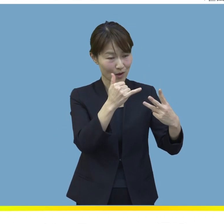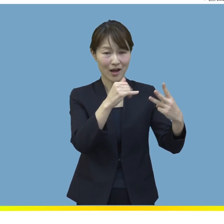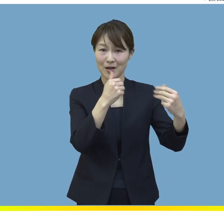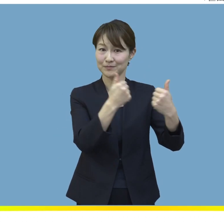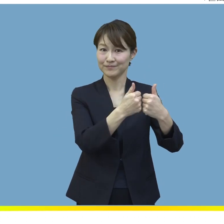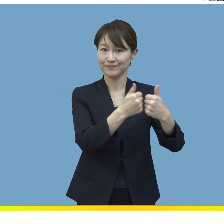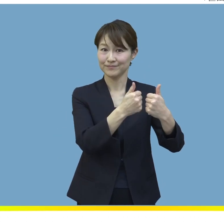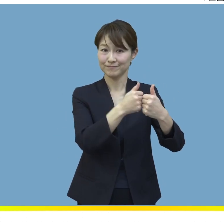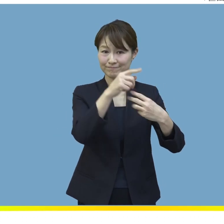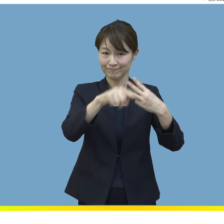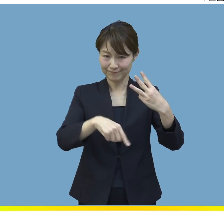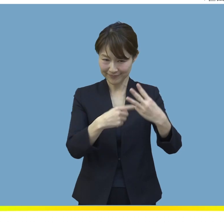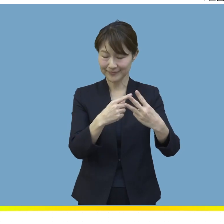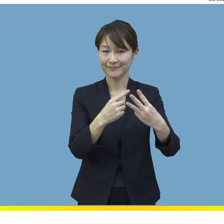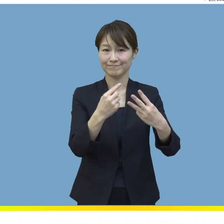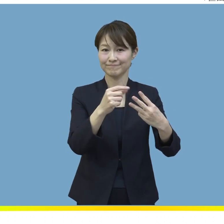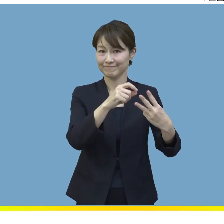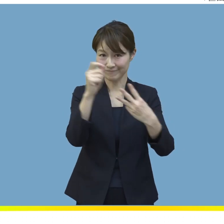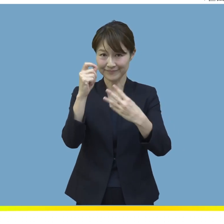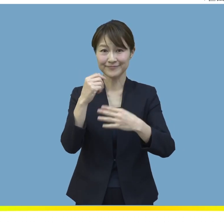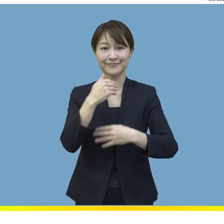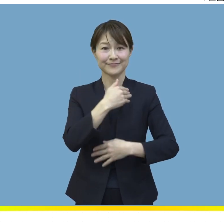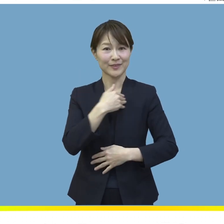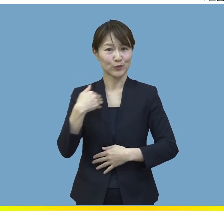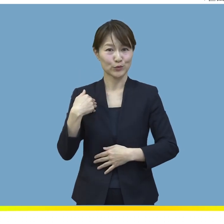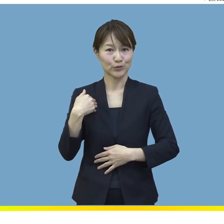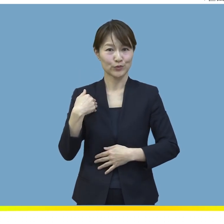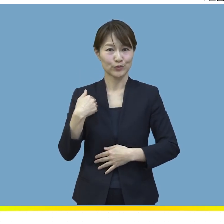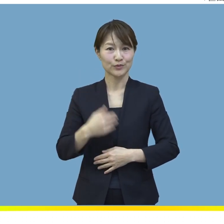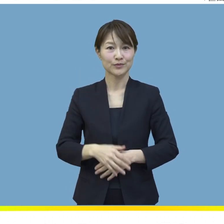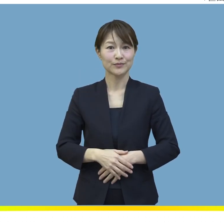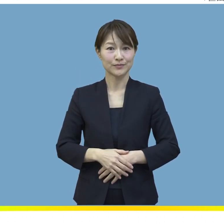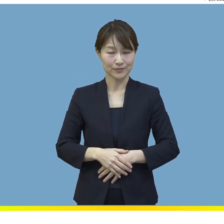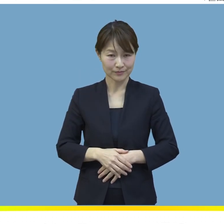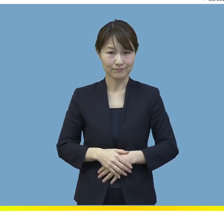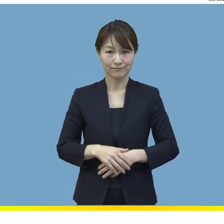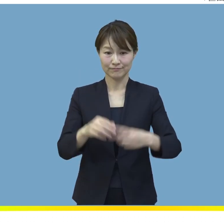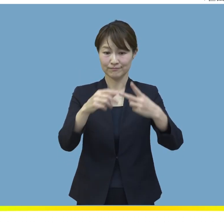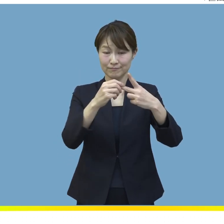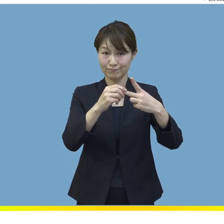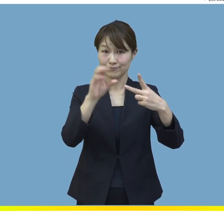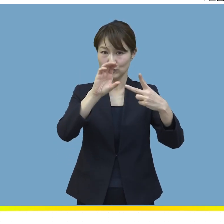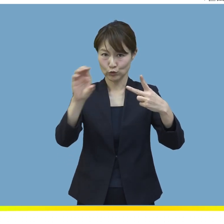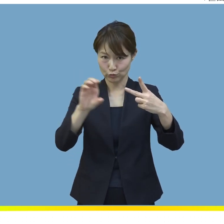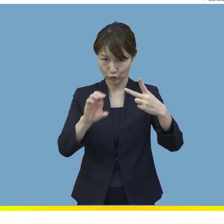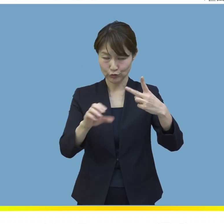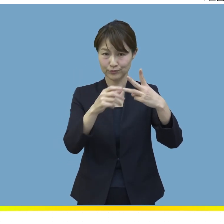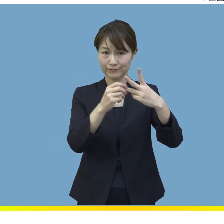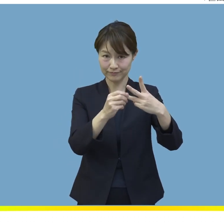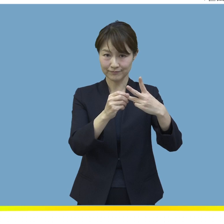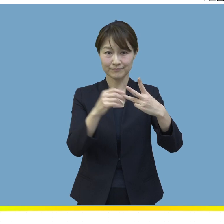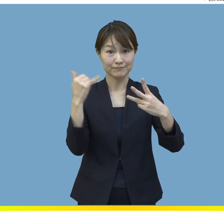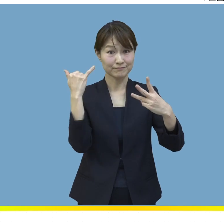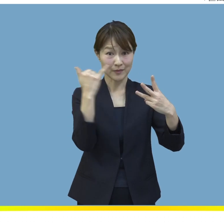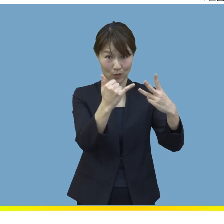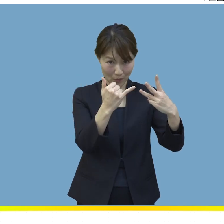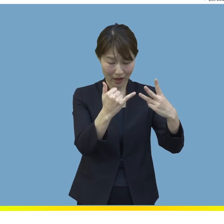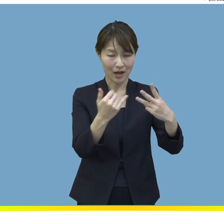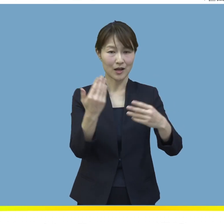なおズームや通話による相談は事前予約が必要です